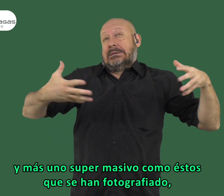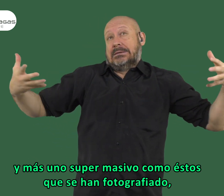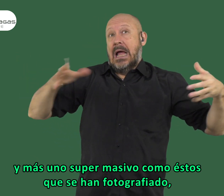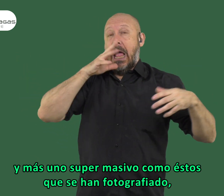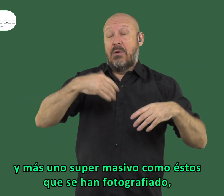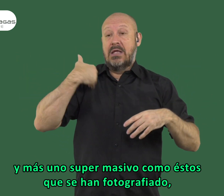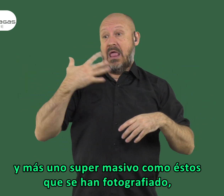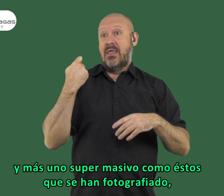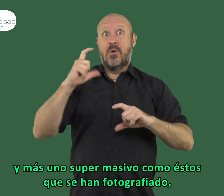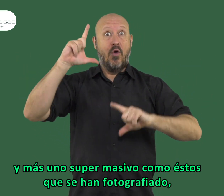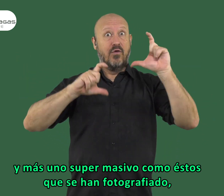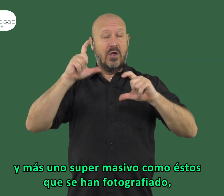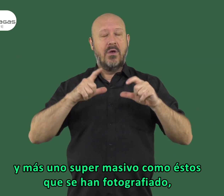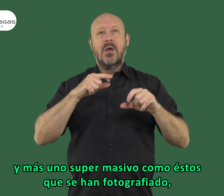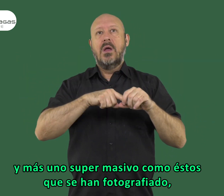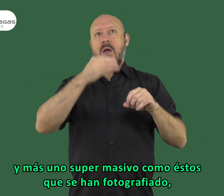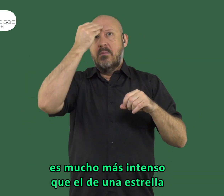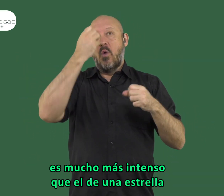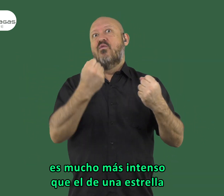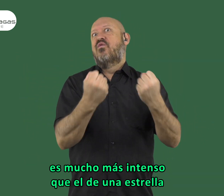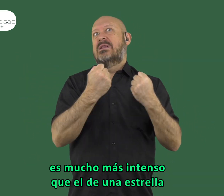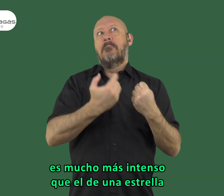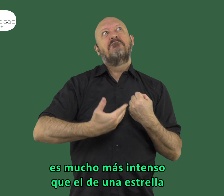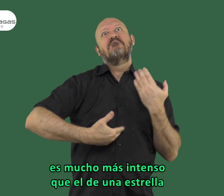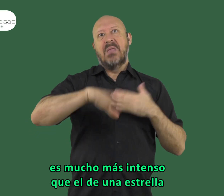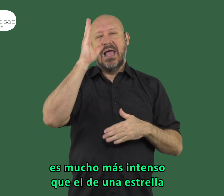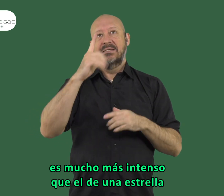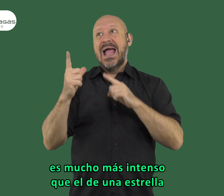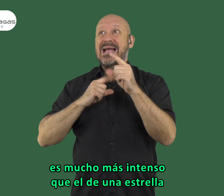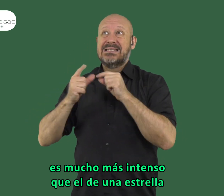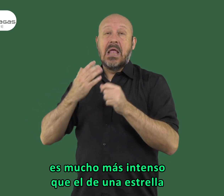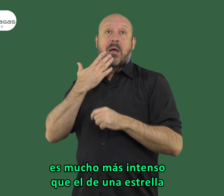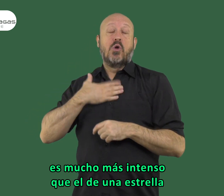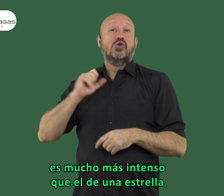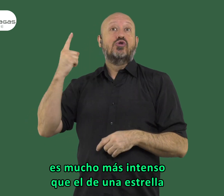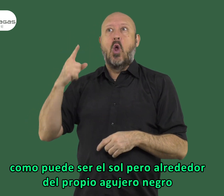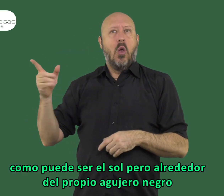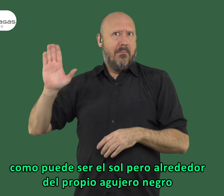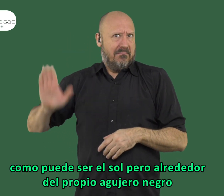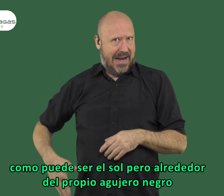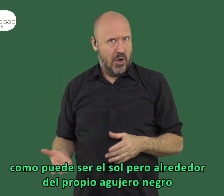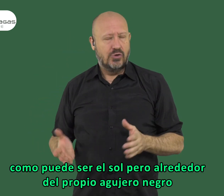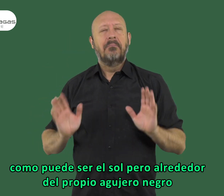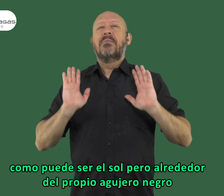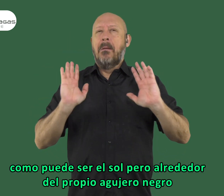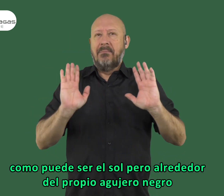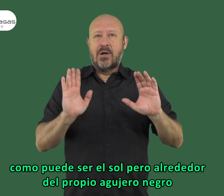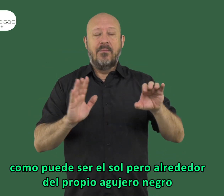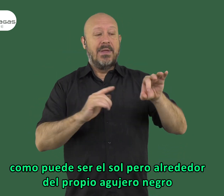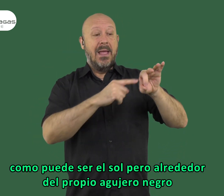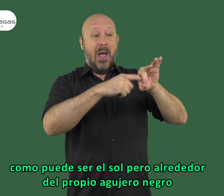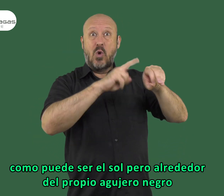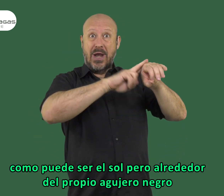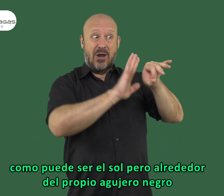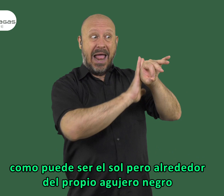como estos que se han fotografiado, es mucho más intenso que el de una estrella como puede ser el Sol.